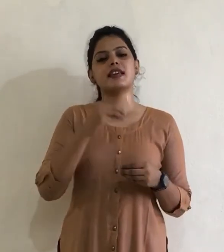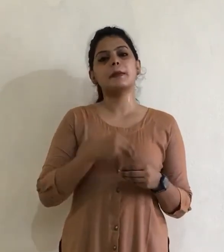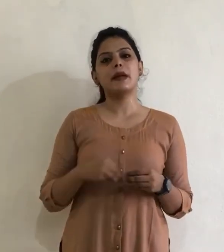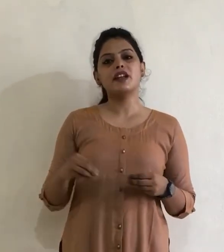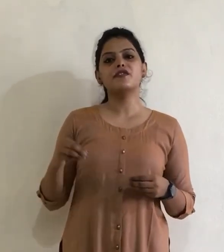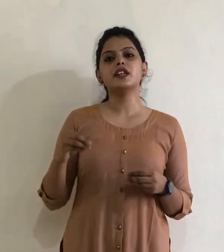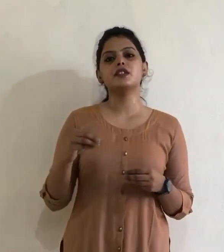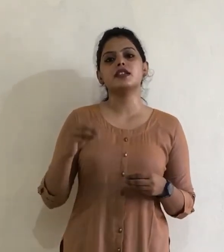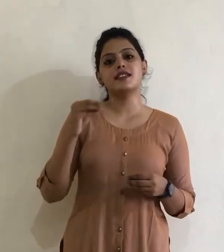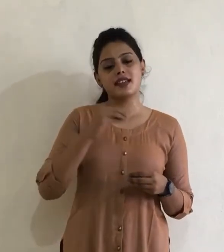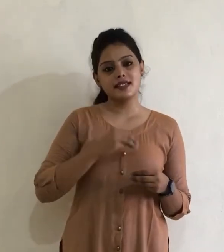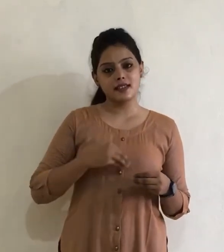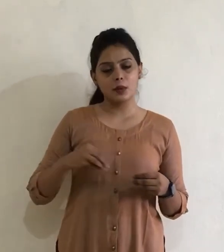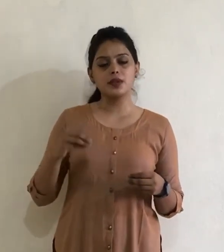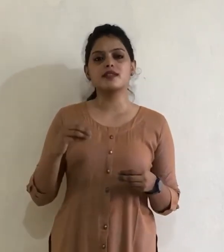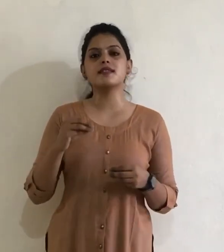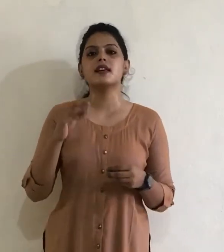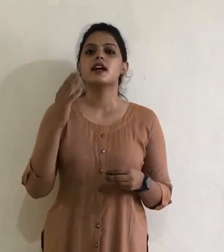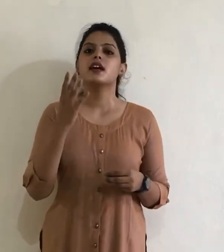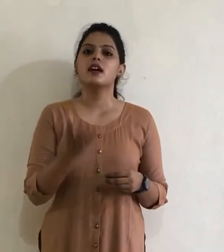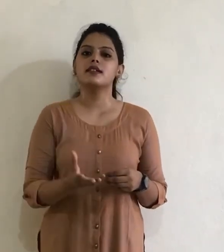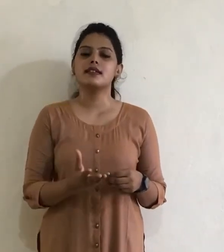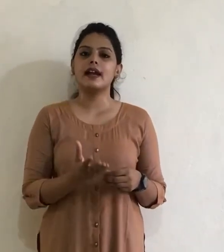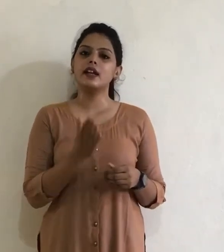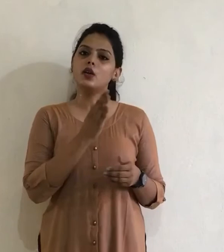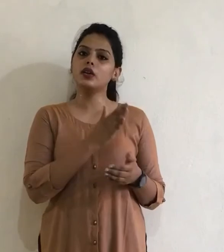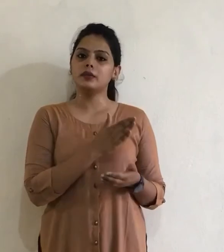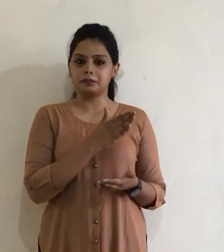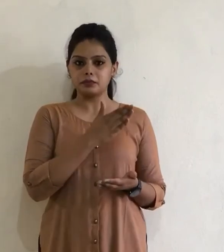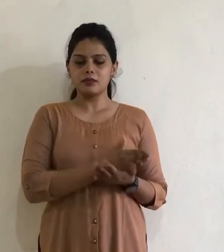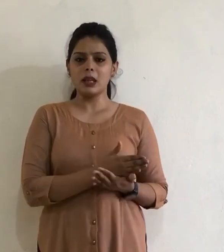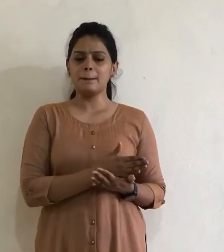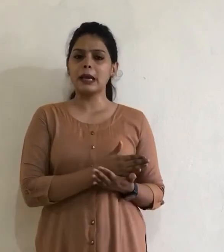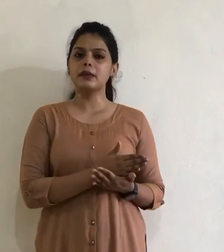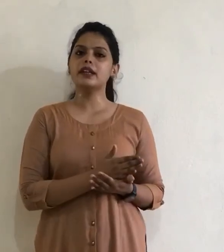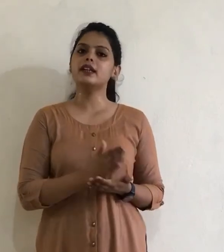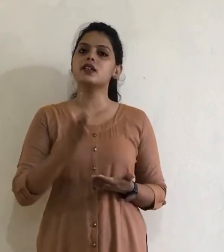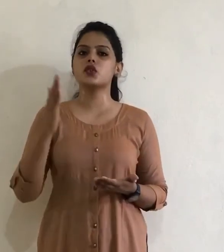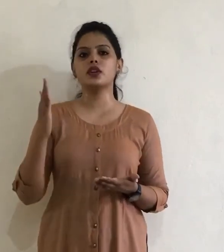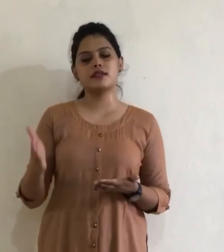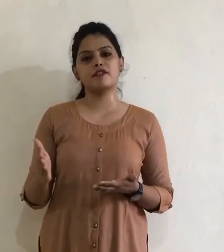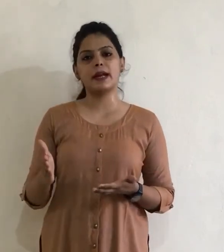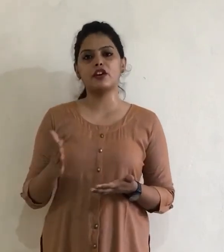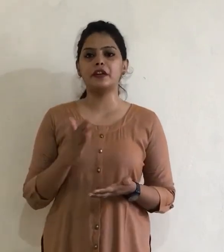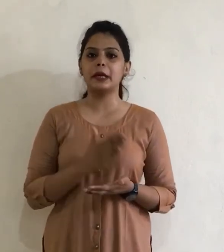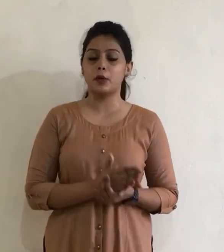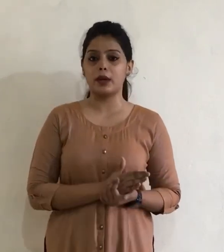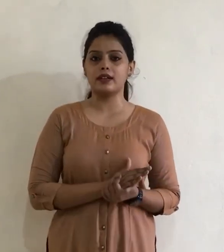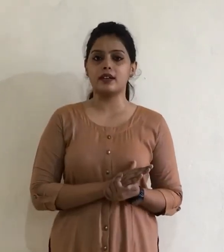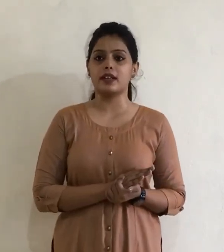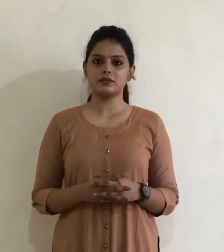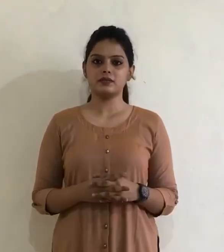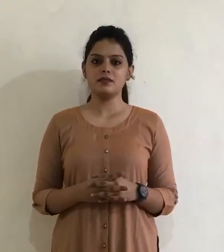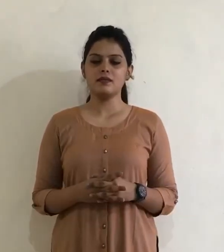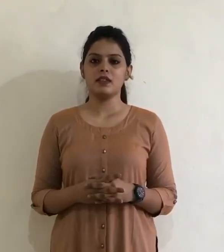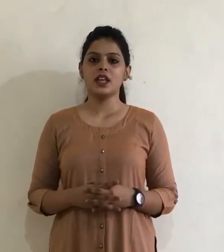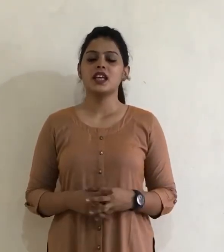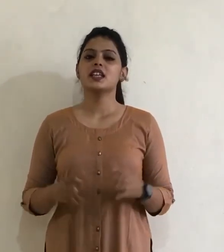सारे benefits, ये सारी services standalone primary dealers को Reserve Bank of India provide करते हैं. ये